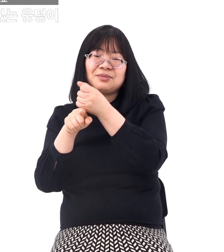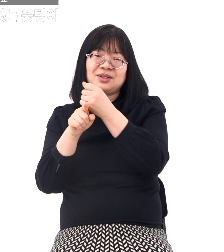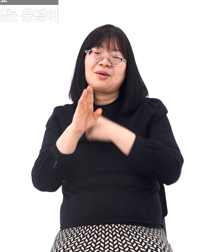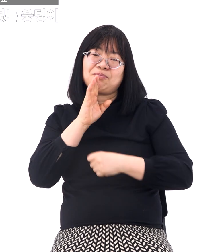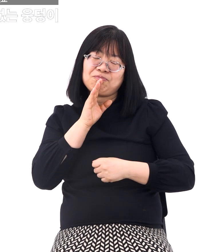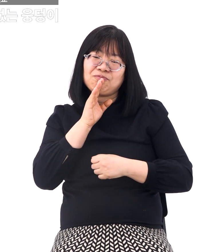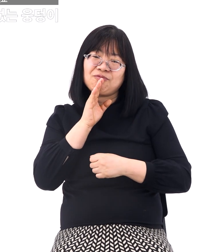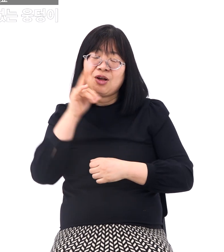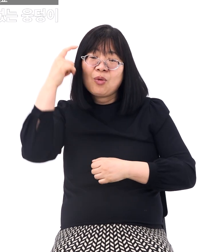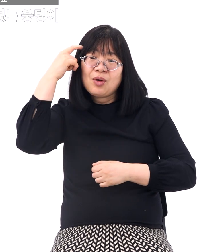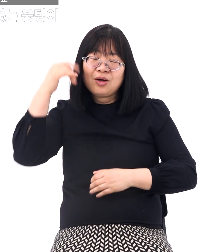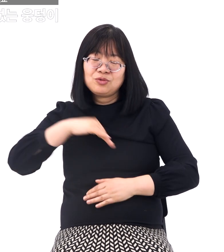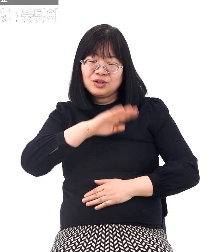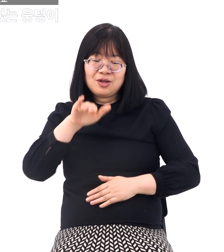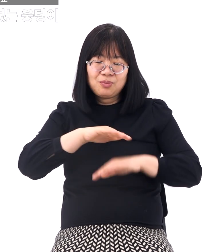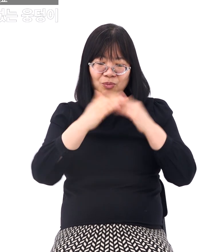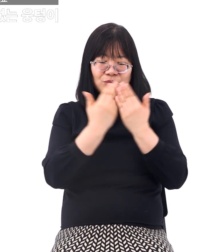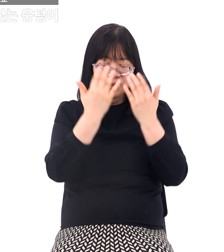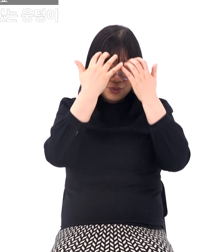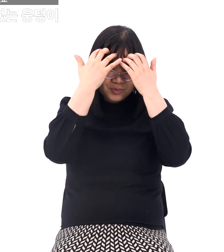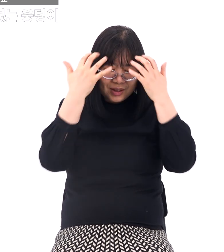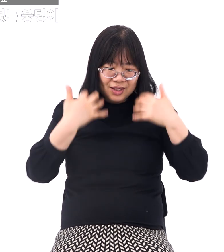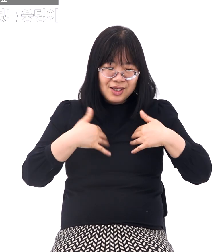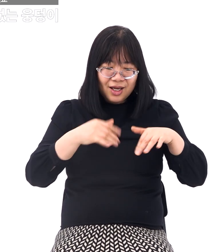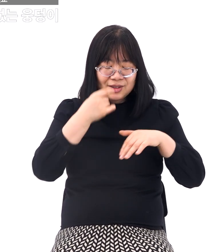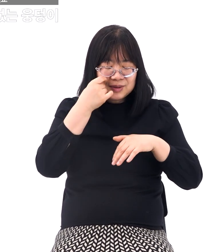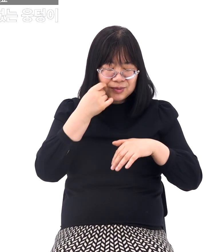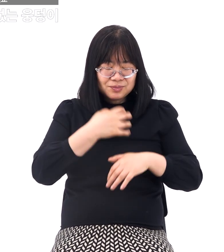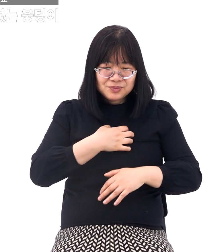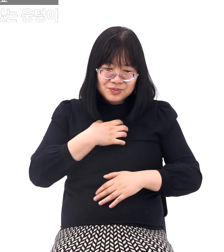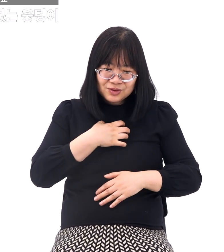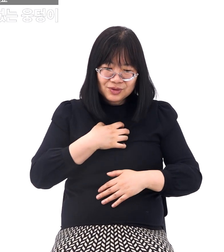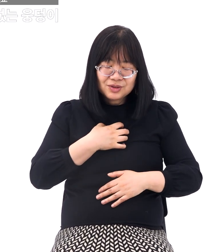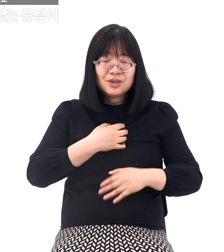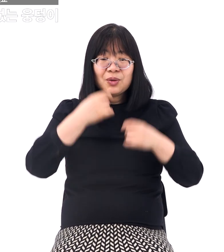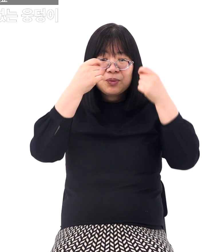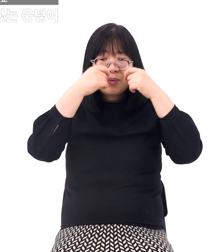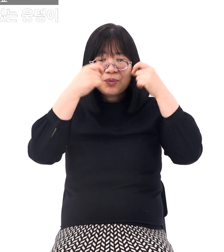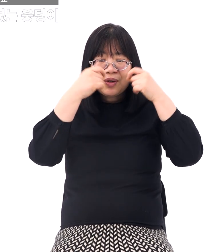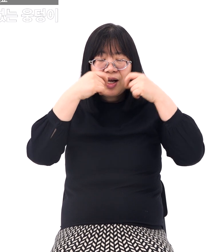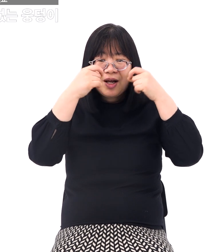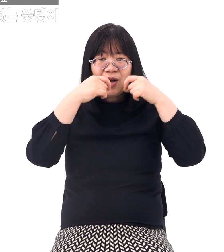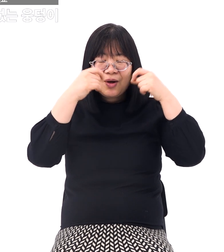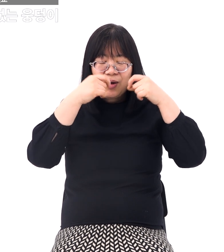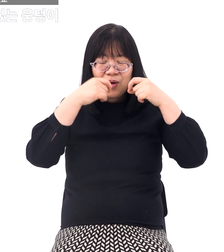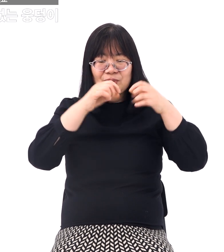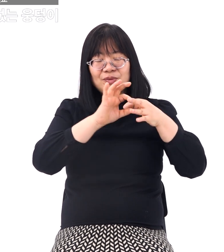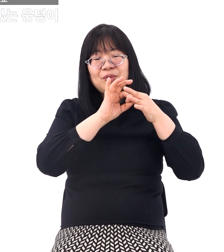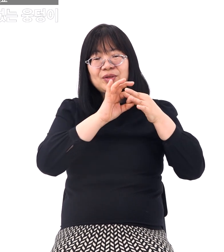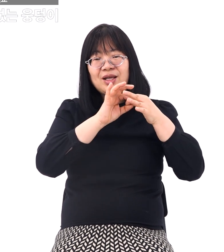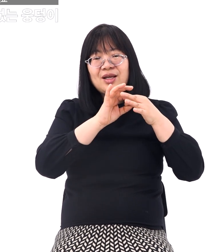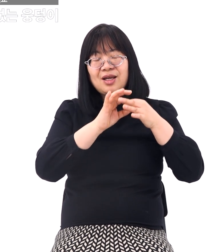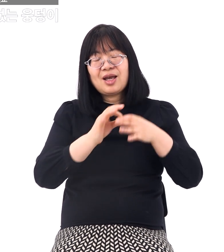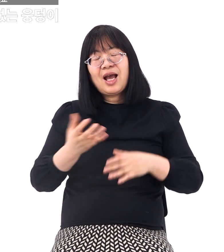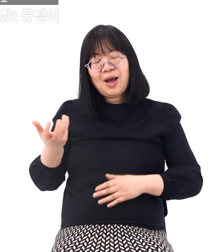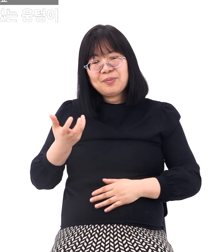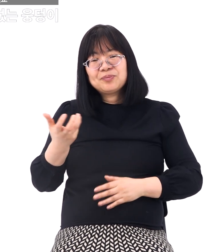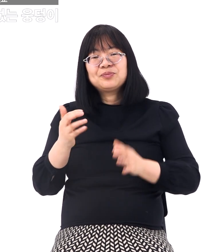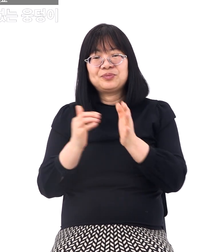왜? 우리의 모든 고난과 약함과 슬픔과 눈물과 통곡을 터뜨려 가면서